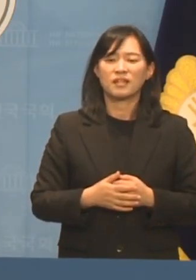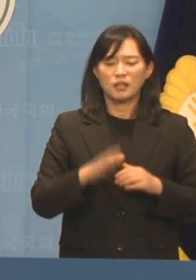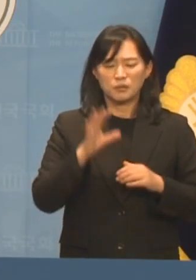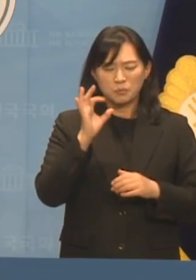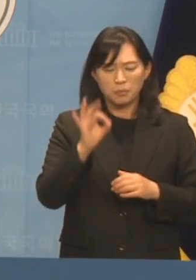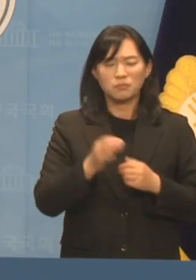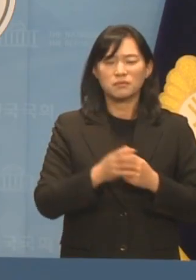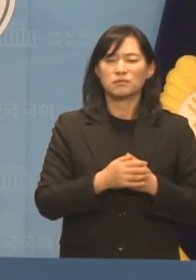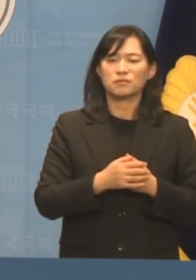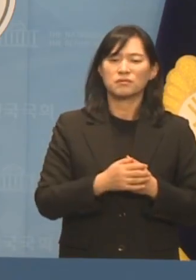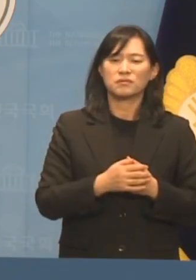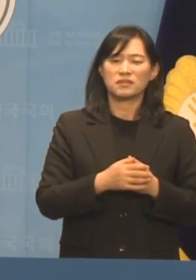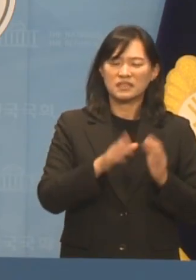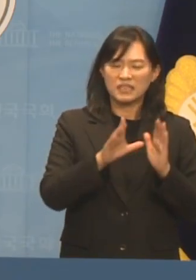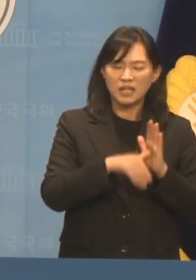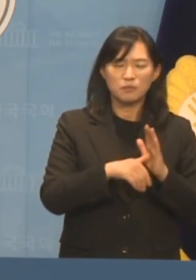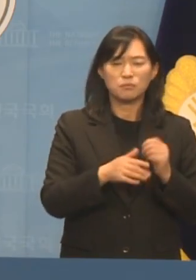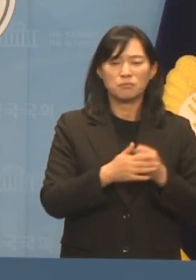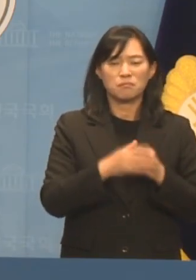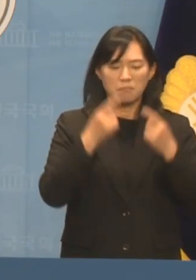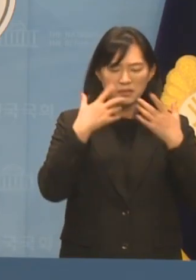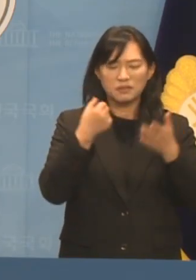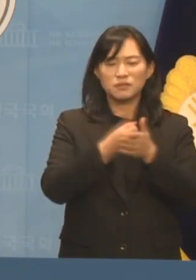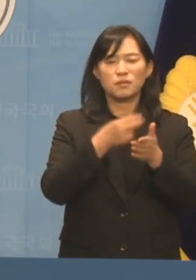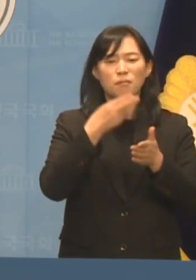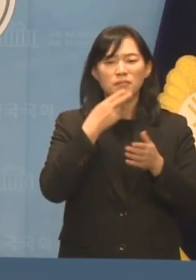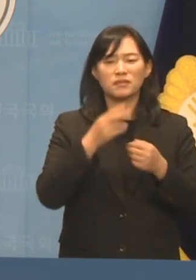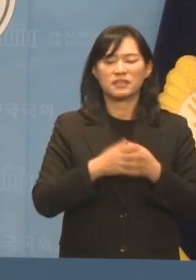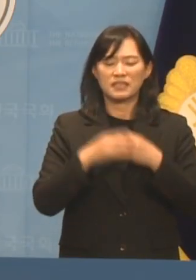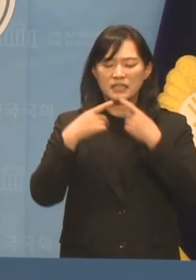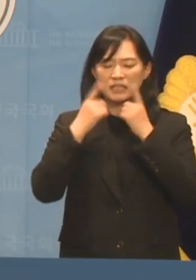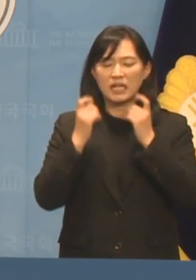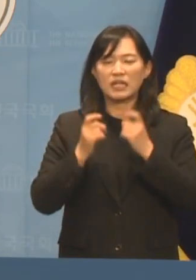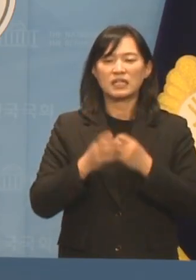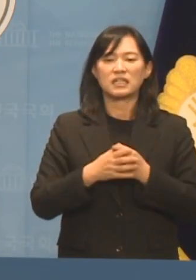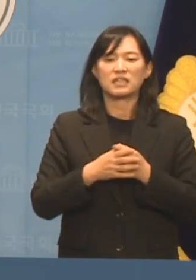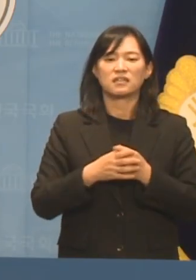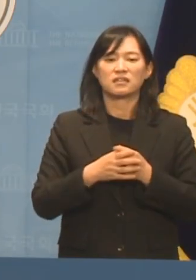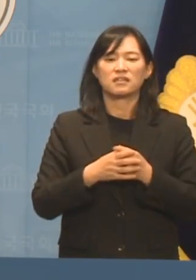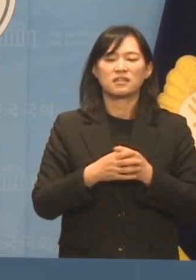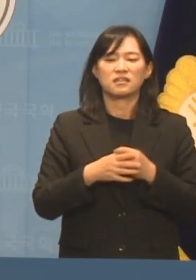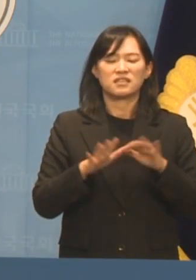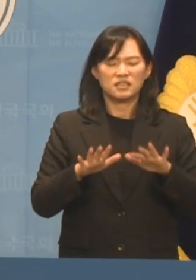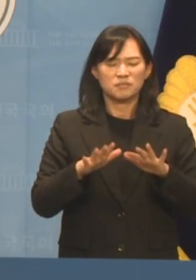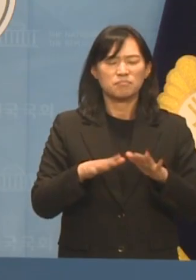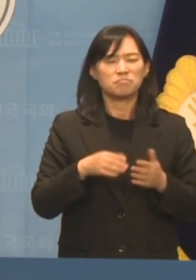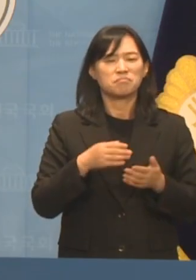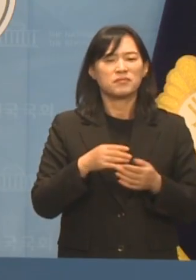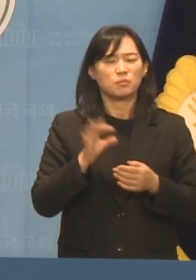액수도 특정되지 않은 사제 출연 언론 플레이만 하고 있습니다.